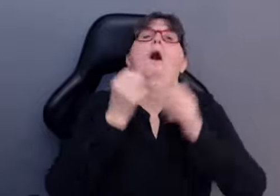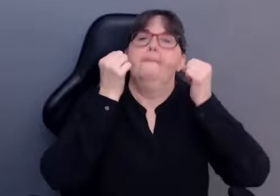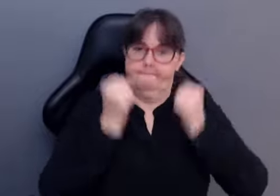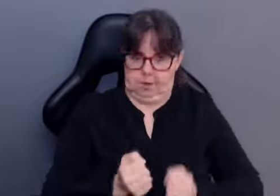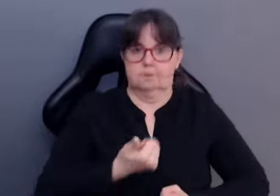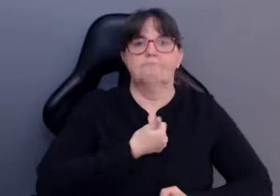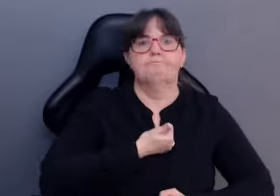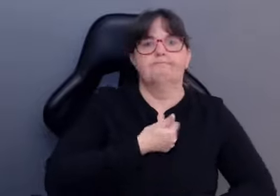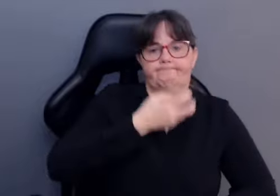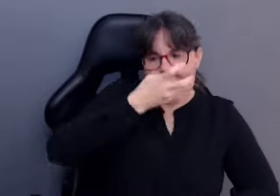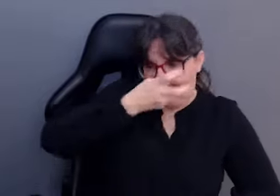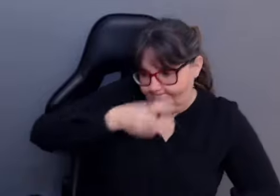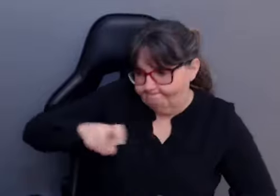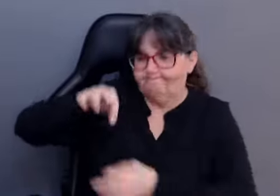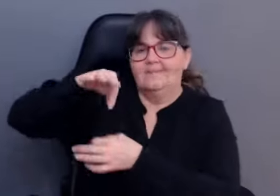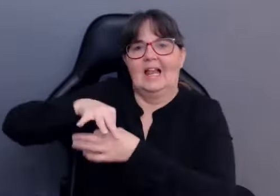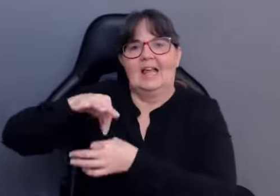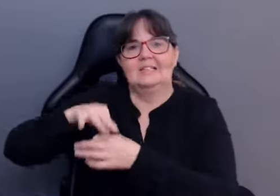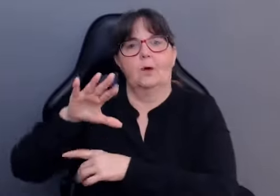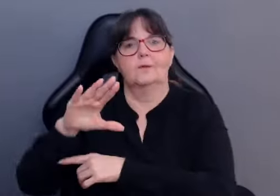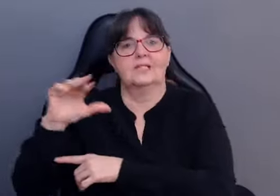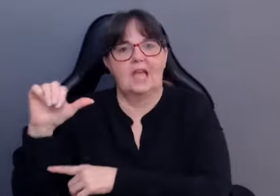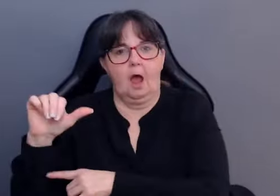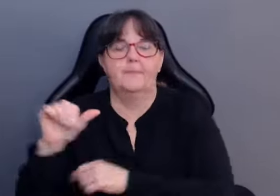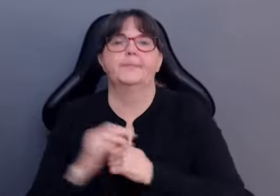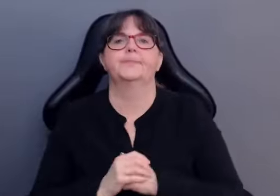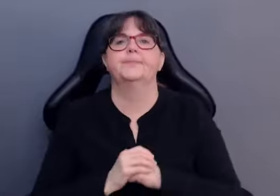pourront être élus au conseil d'administration.